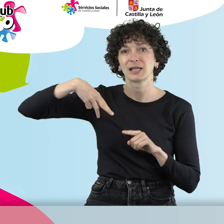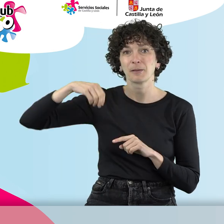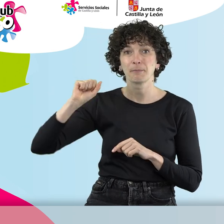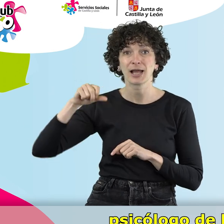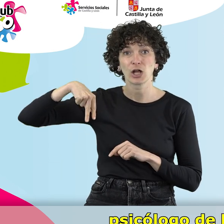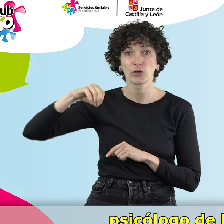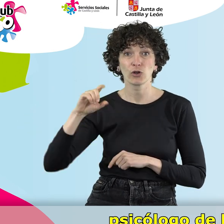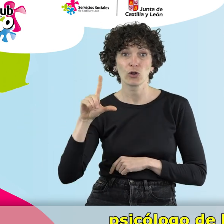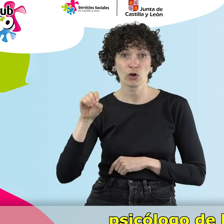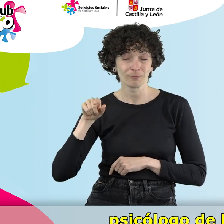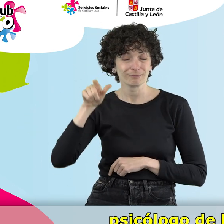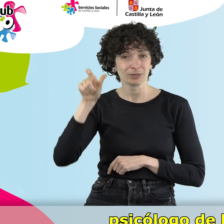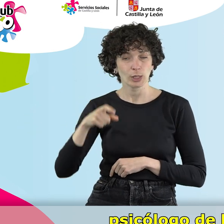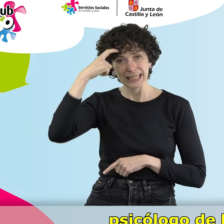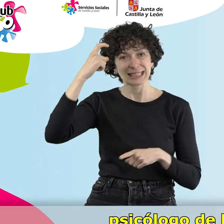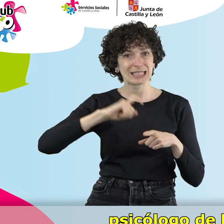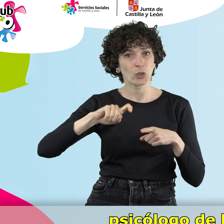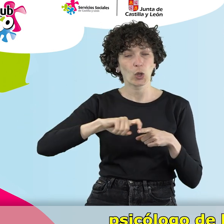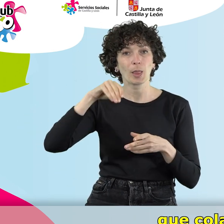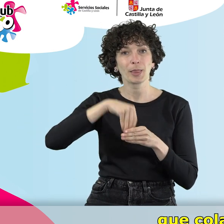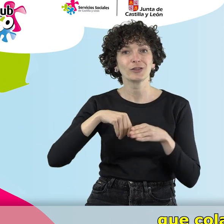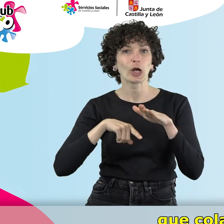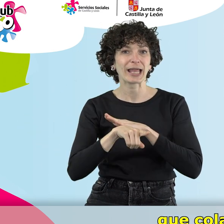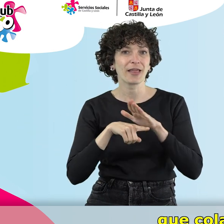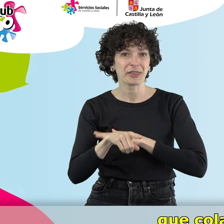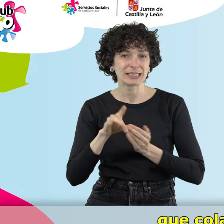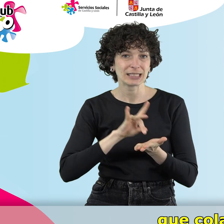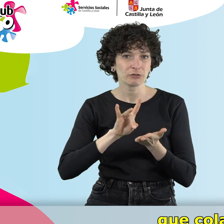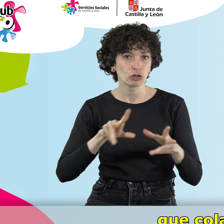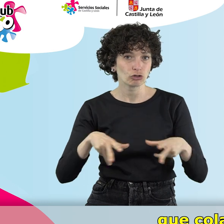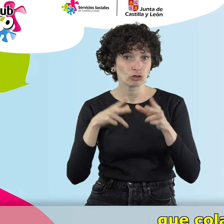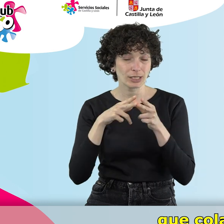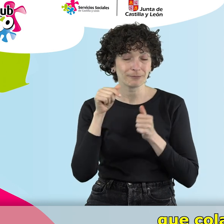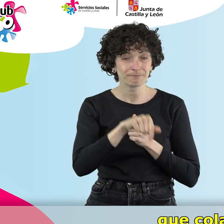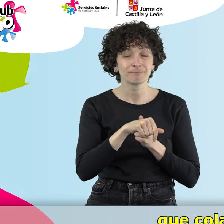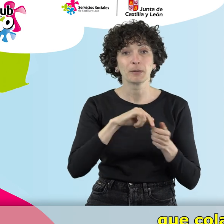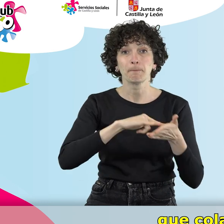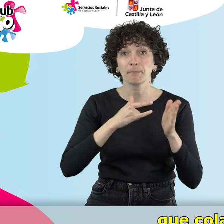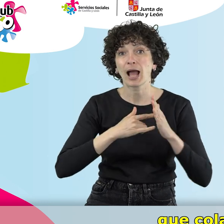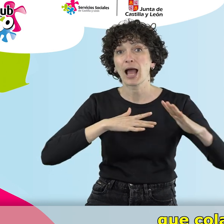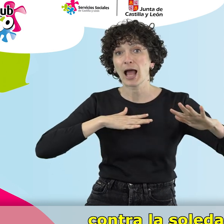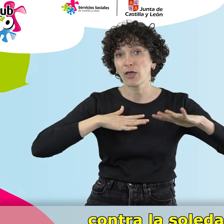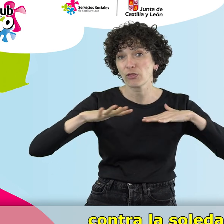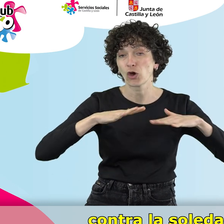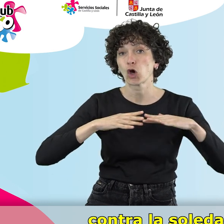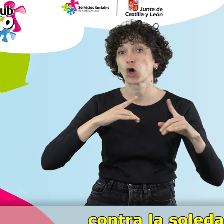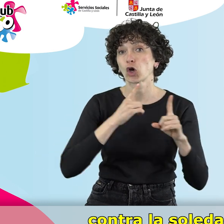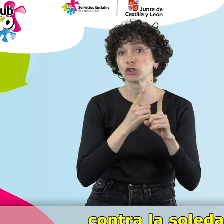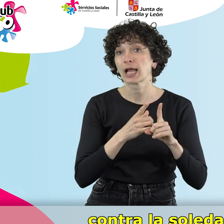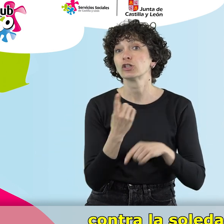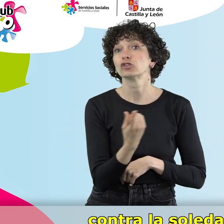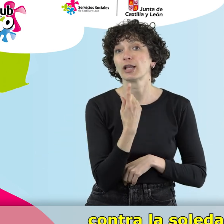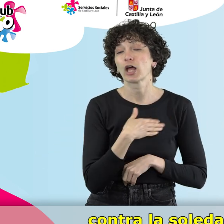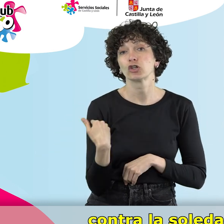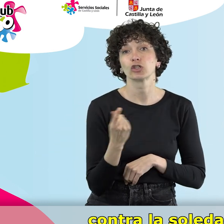Andrés, psicólogo de la Gerencia de Servicios Sociales, que colabora en el desarrollo del Plan de Acción contra la Soledad